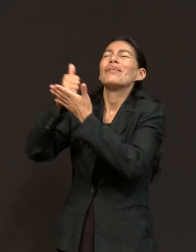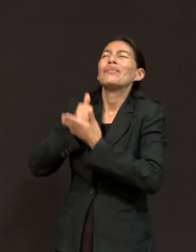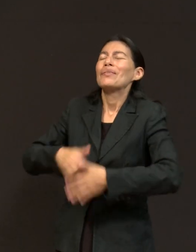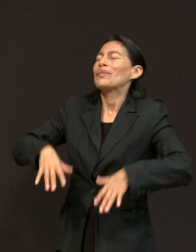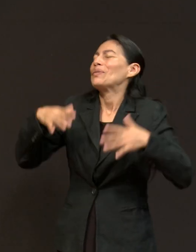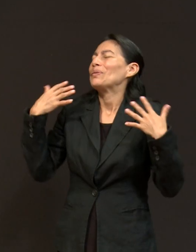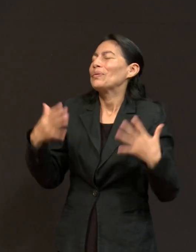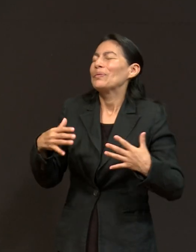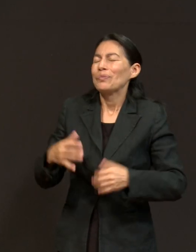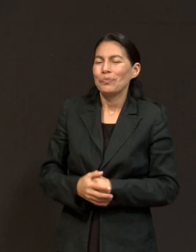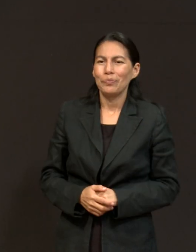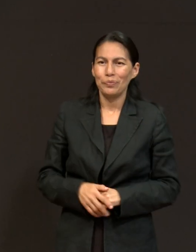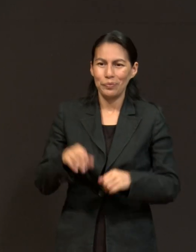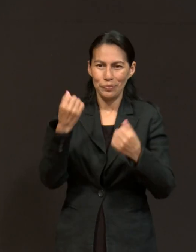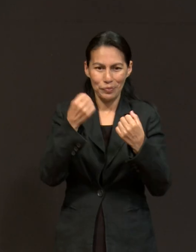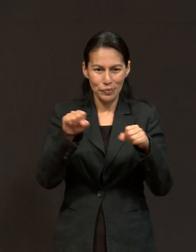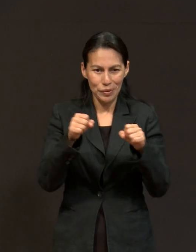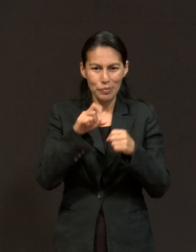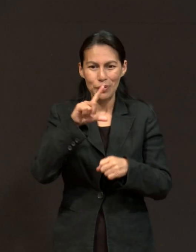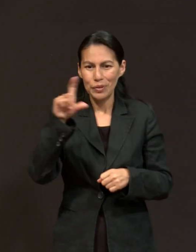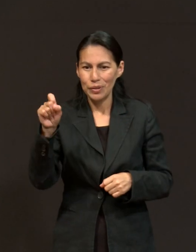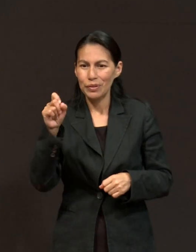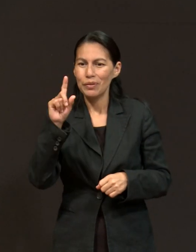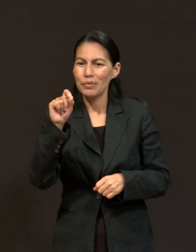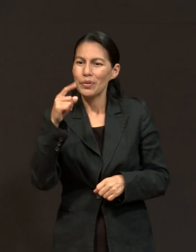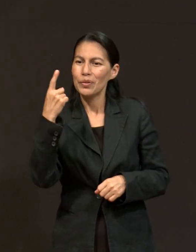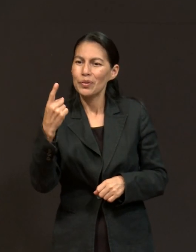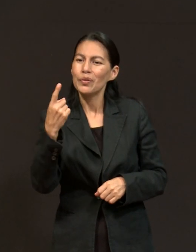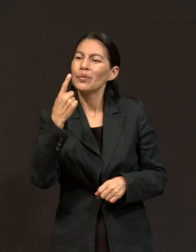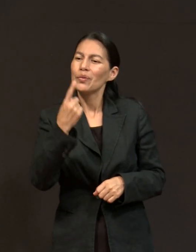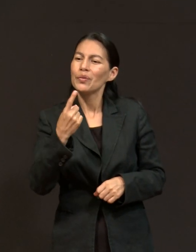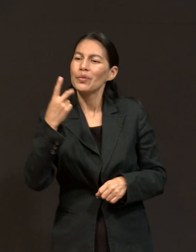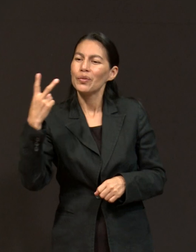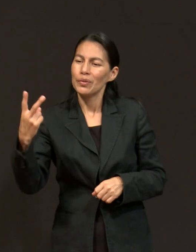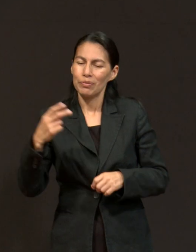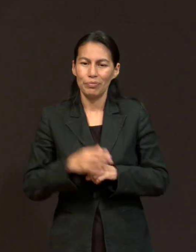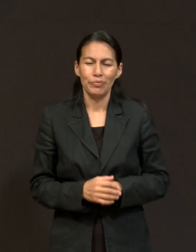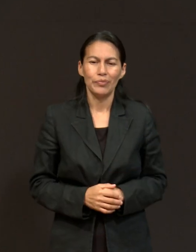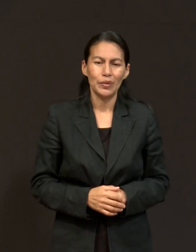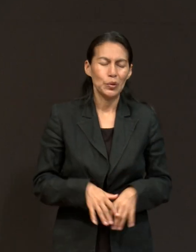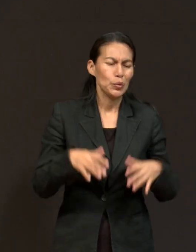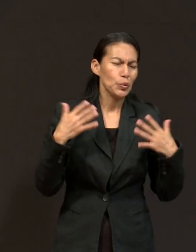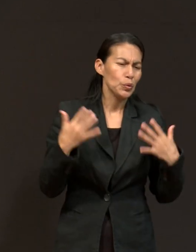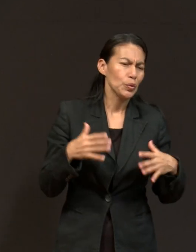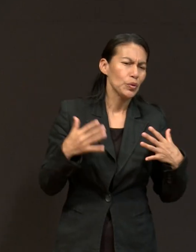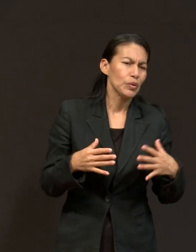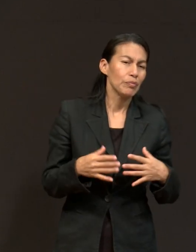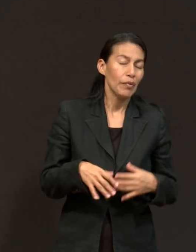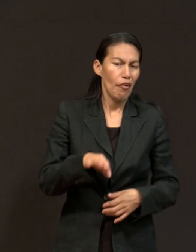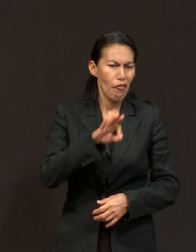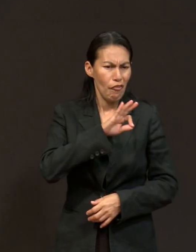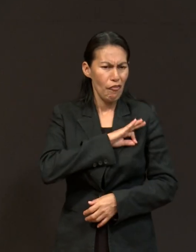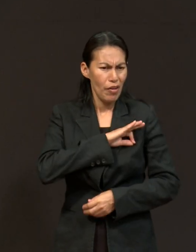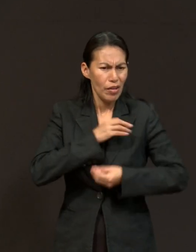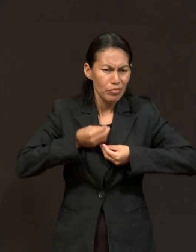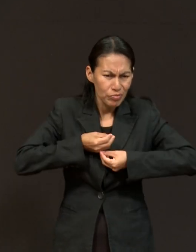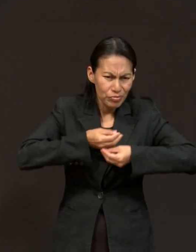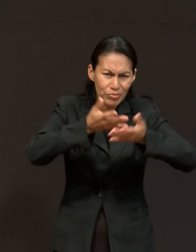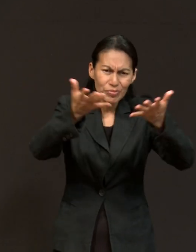Gracias por estar con nosotros, Débora. Y compartir tu fe y tus necesidades.